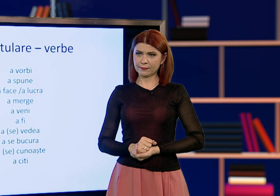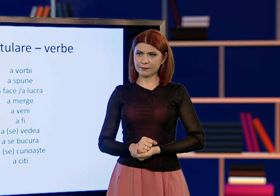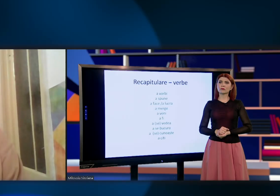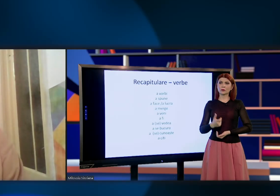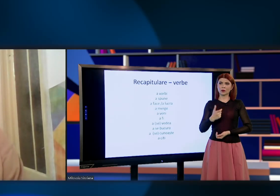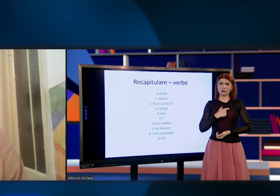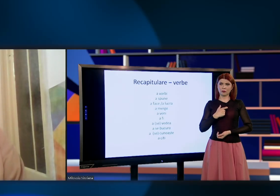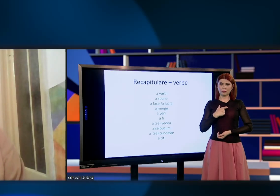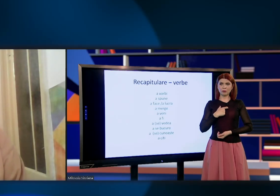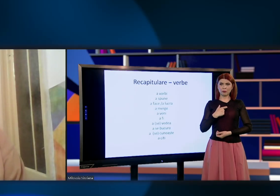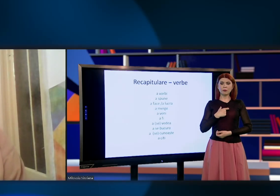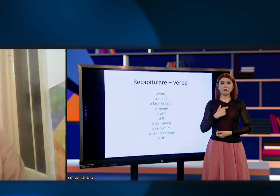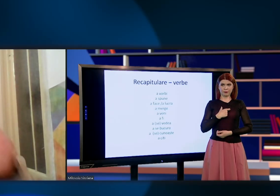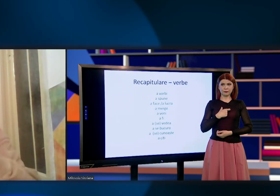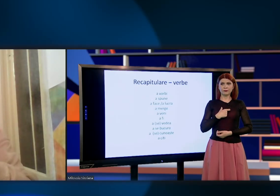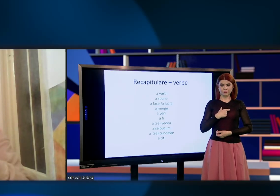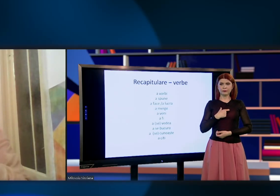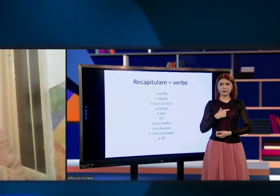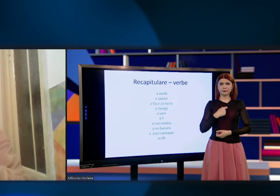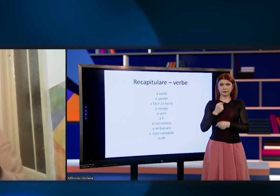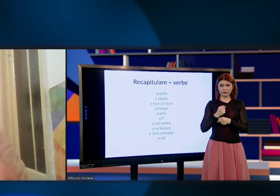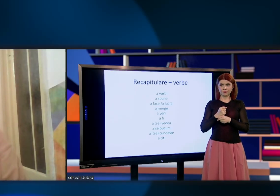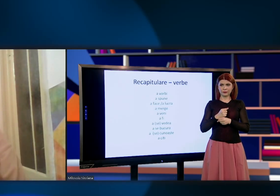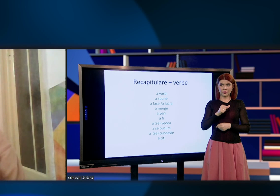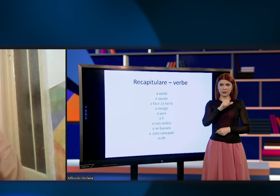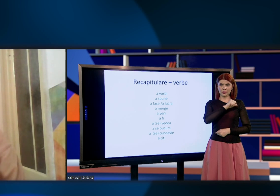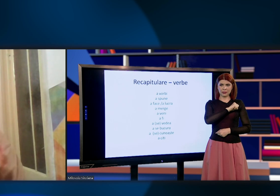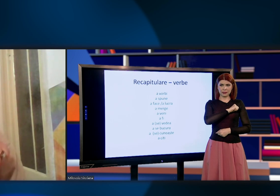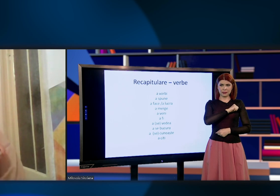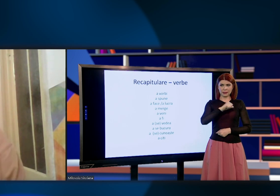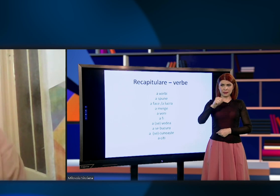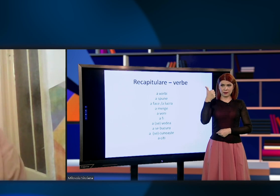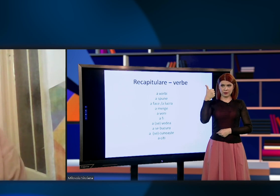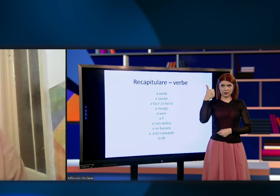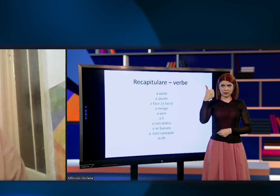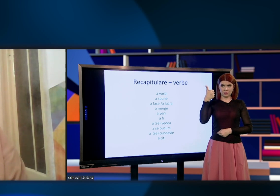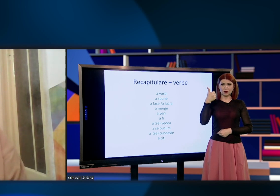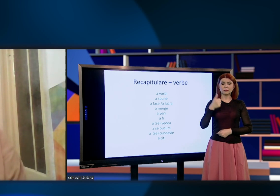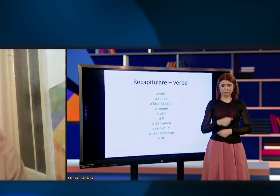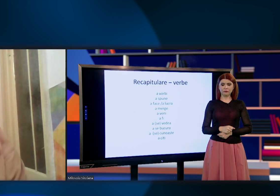eu pot să fac singură Da